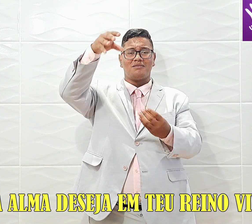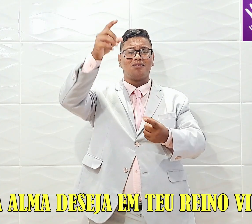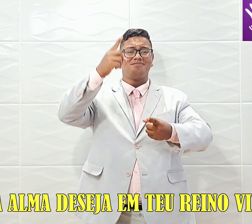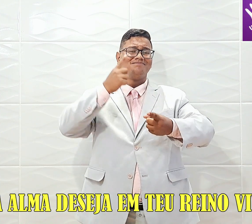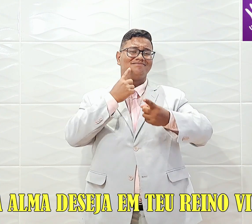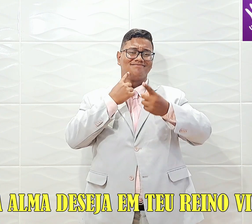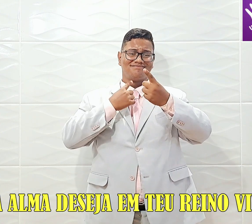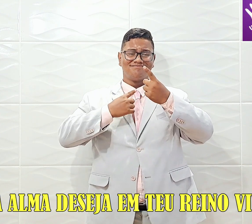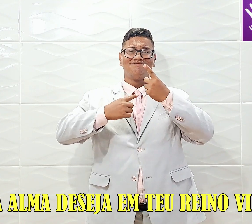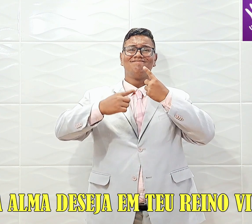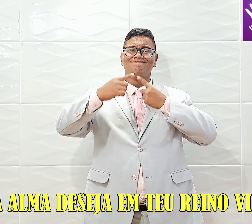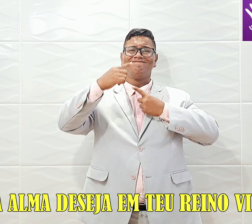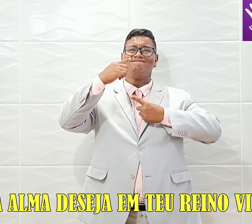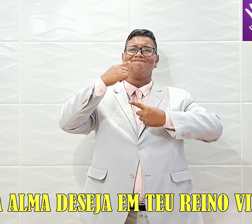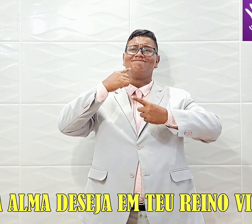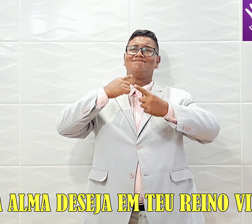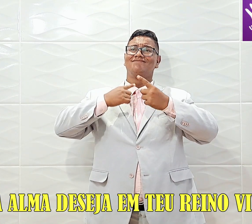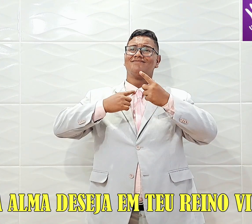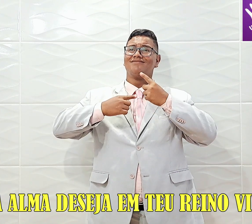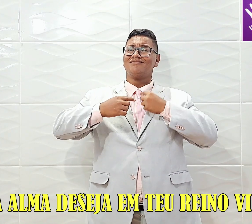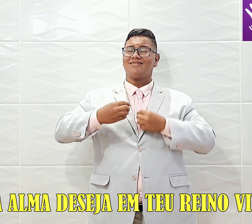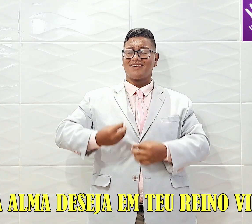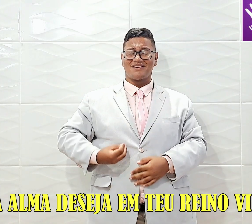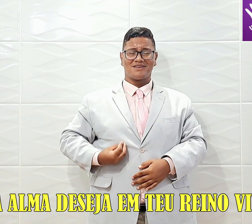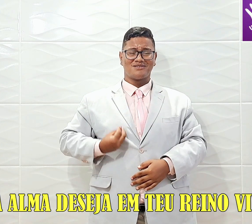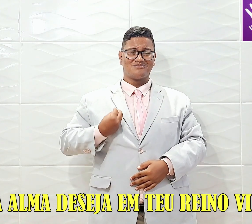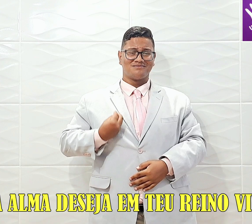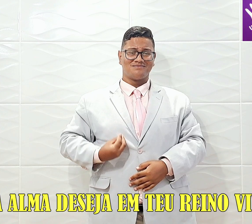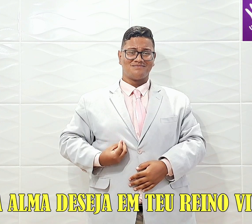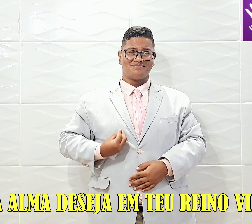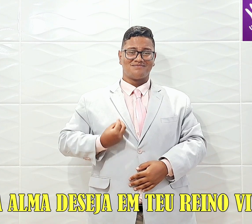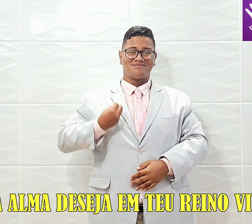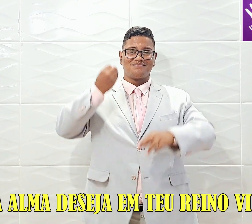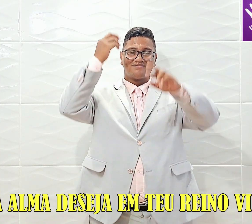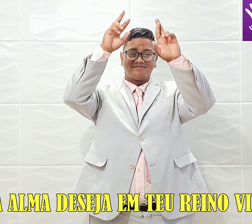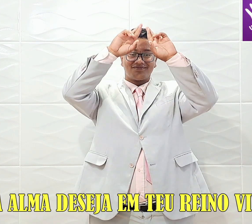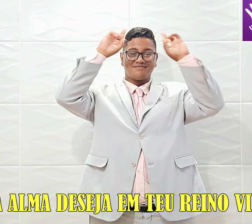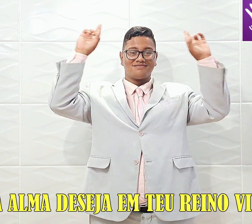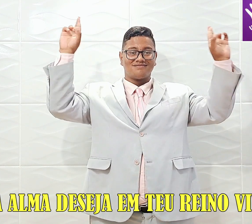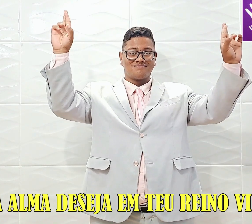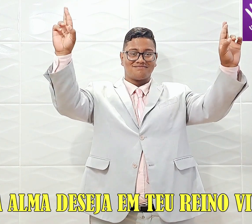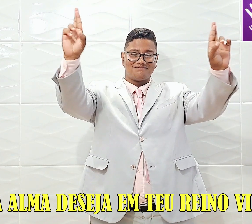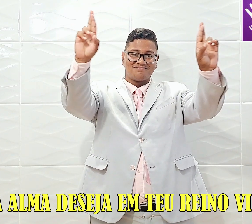deseja em teu reino viver.